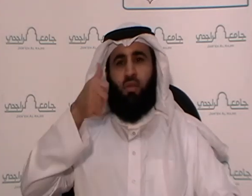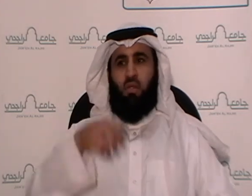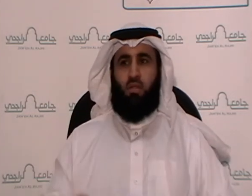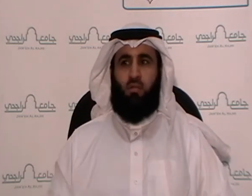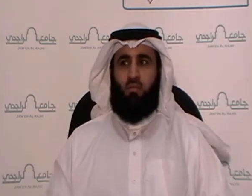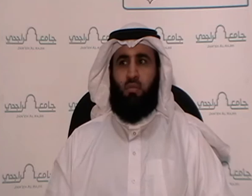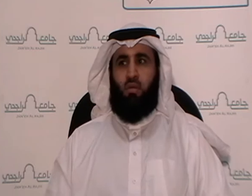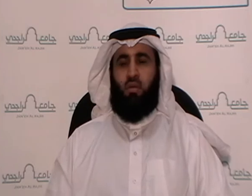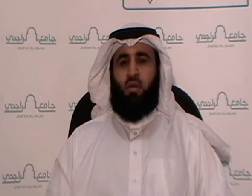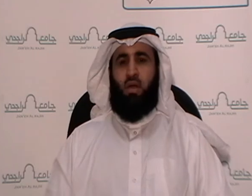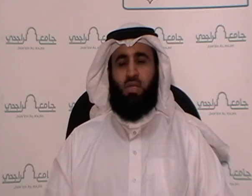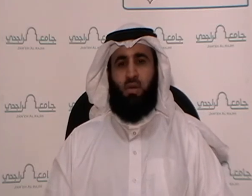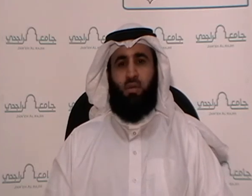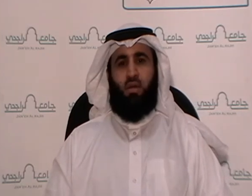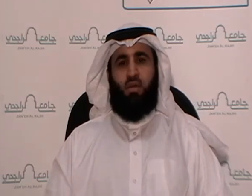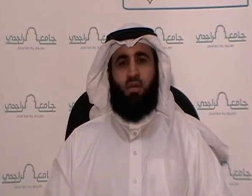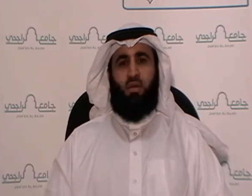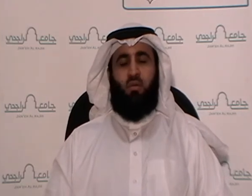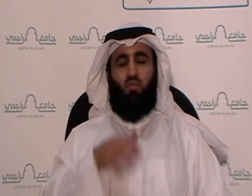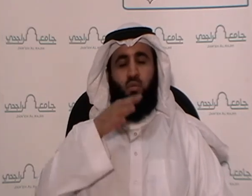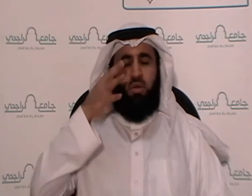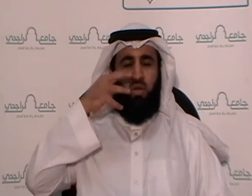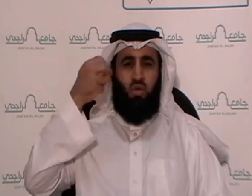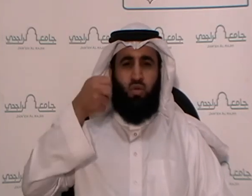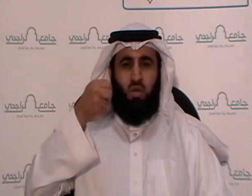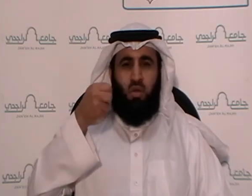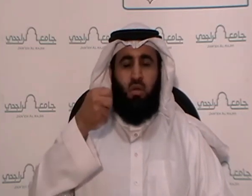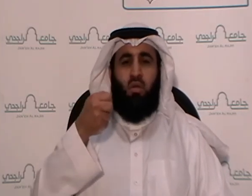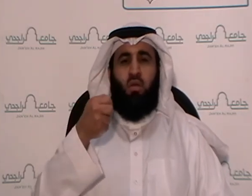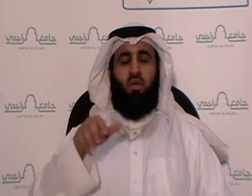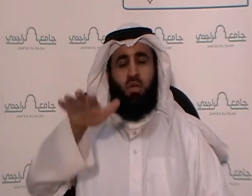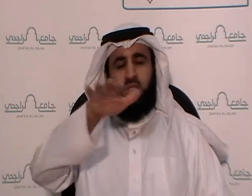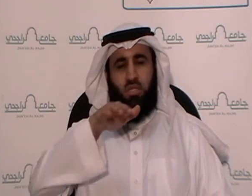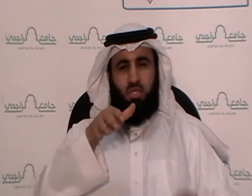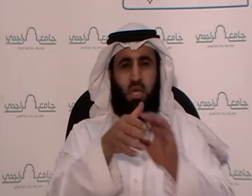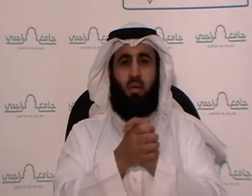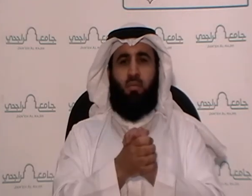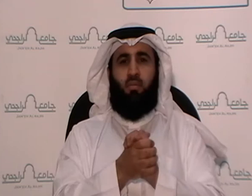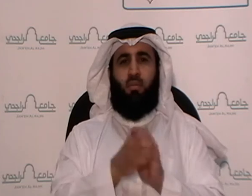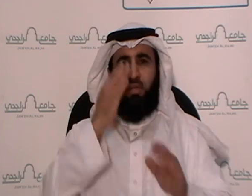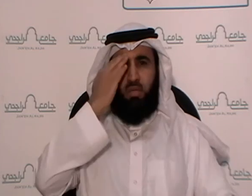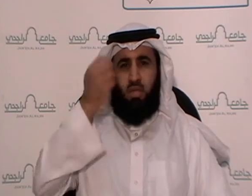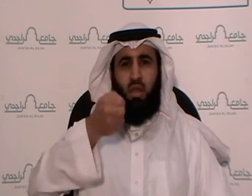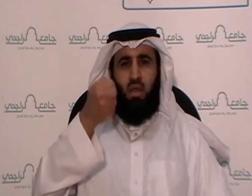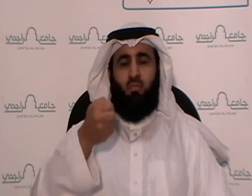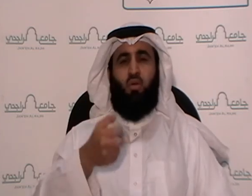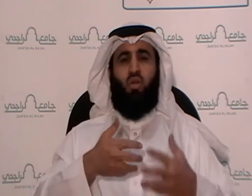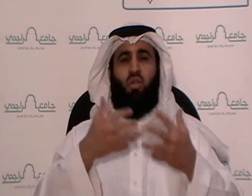الله عليه وعلى آله وأصحابه وسلم تسليما